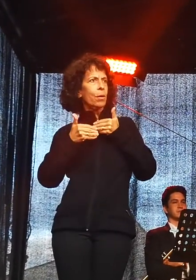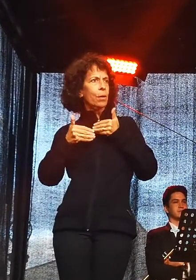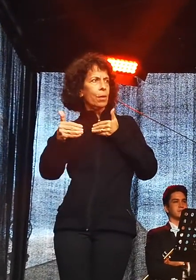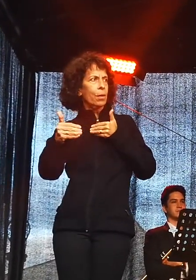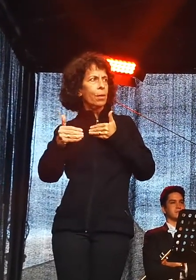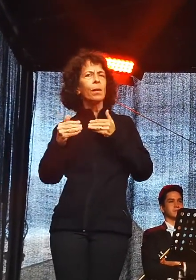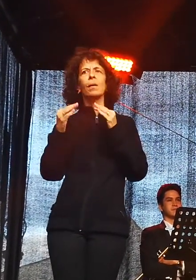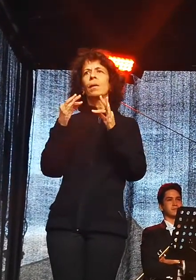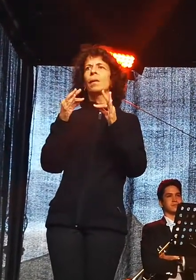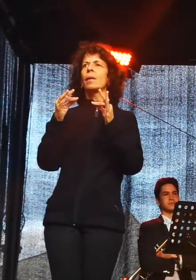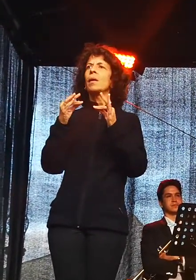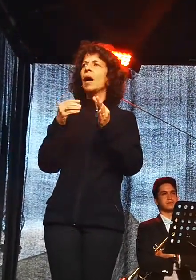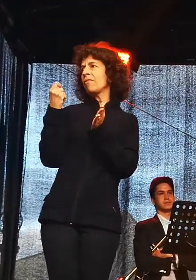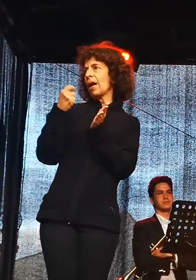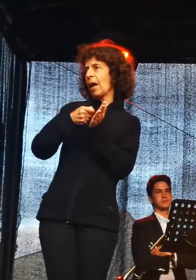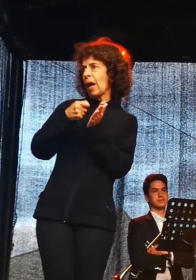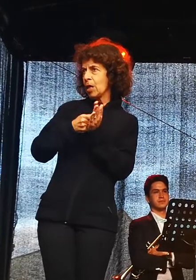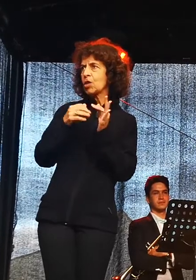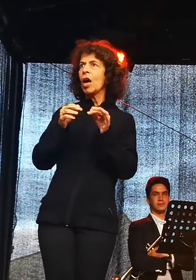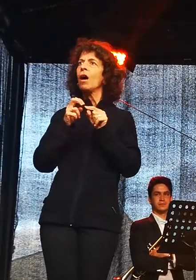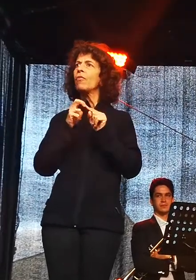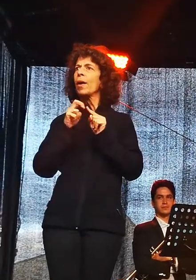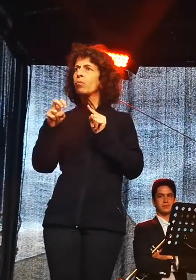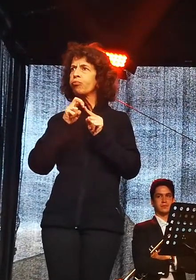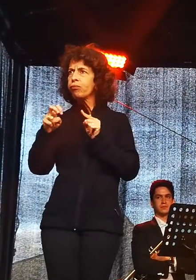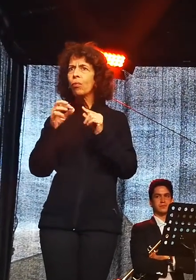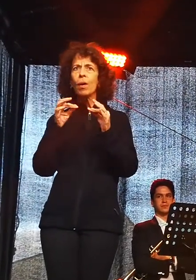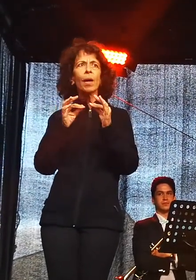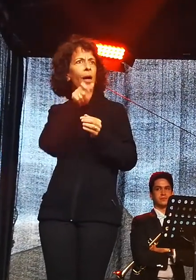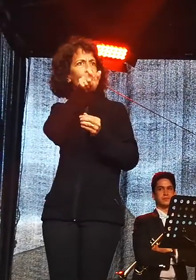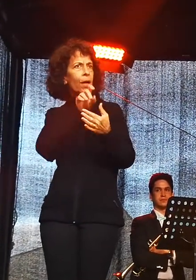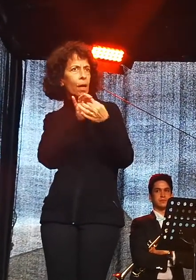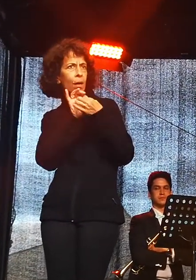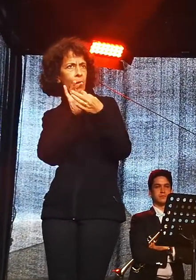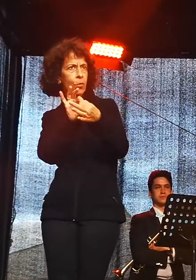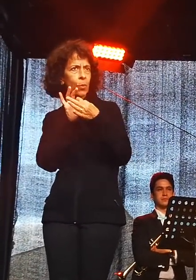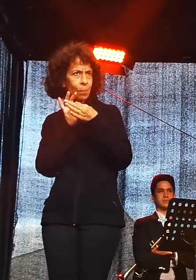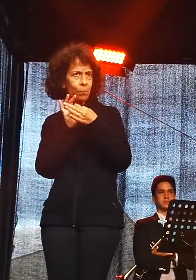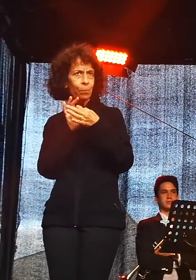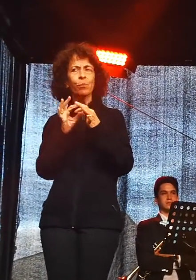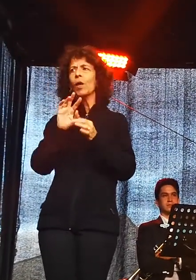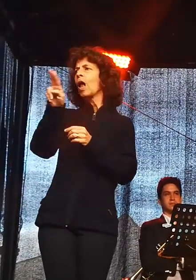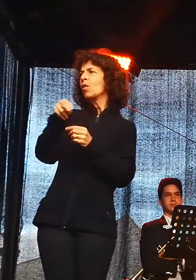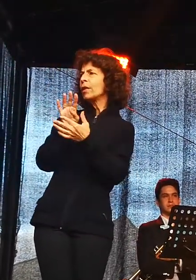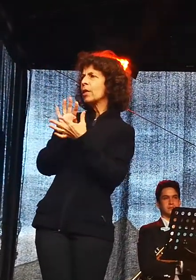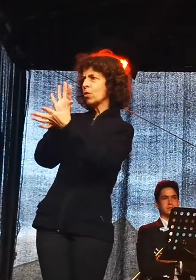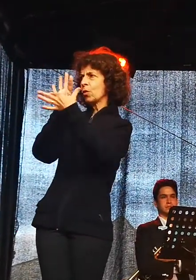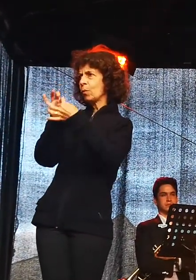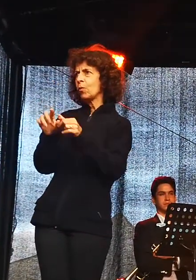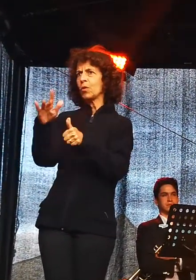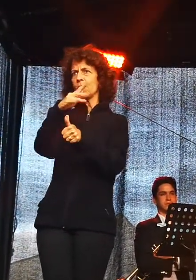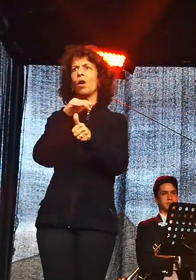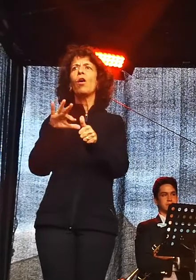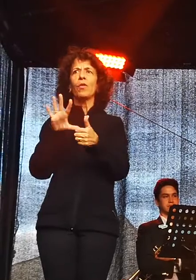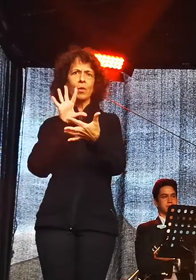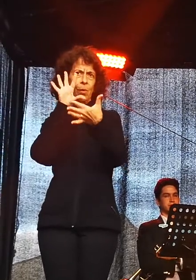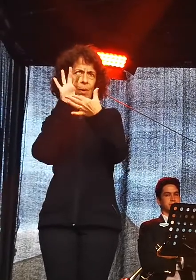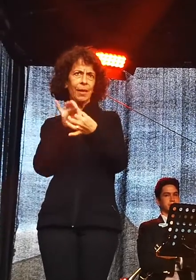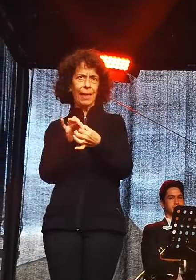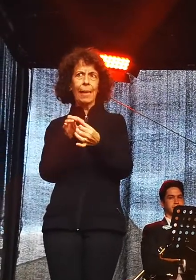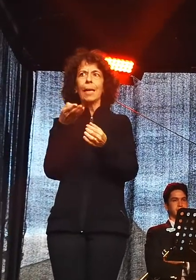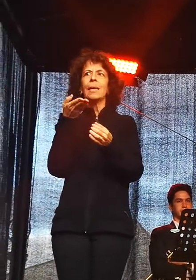ce soit en termes de consommation, de déplacement, dans nos rapports aux autres, à la nature et à l'environnement.